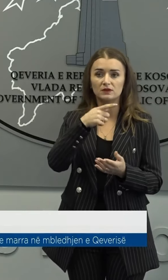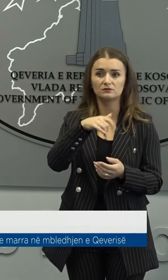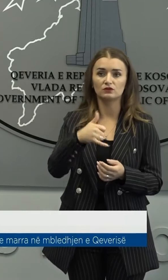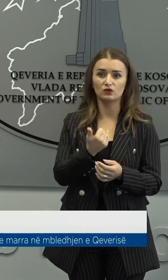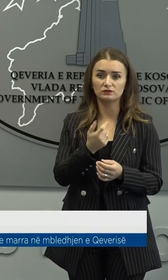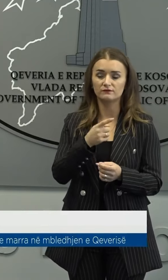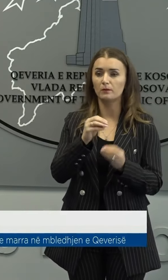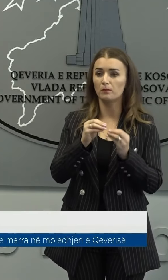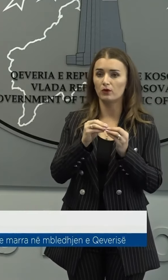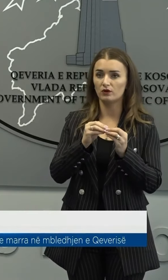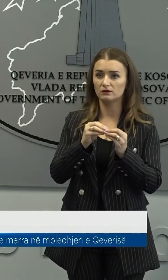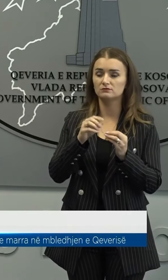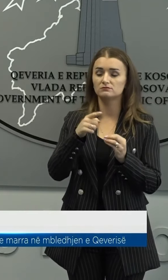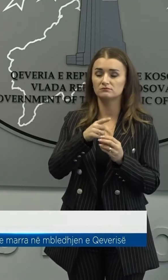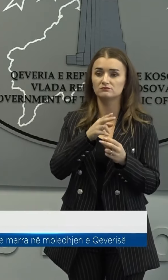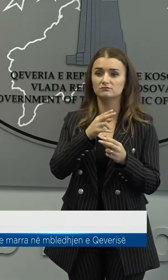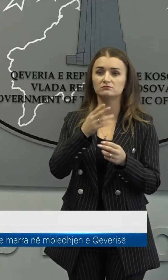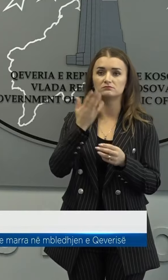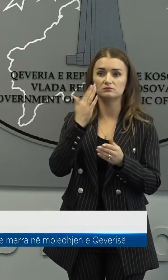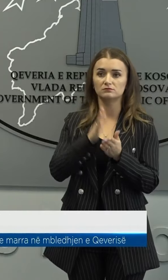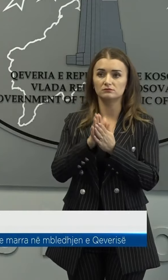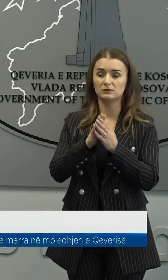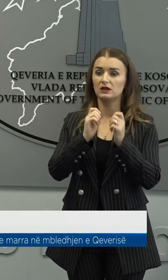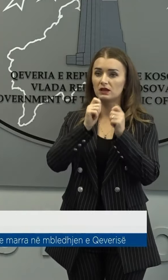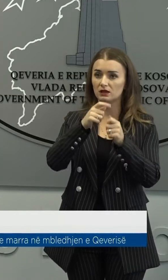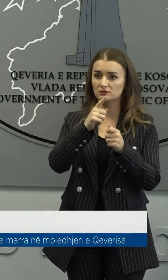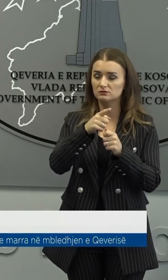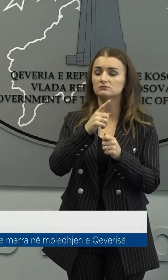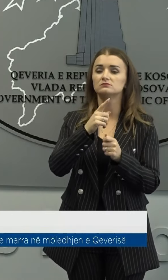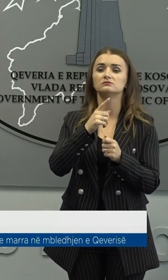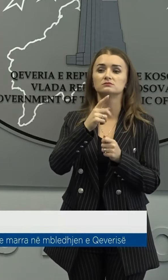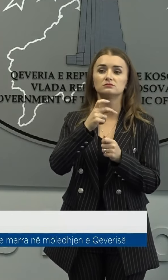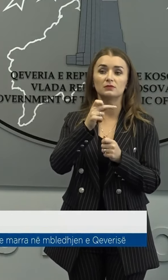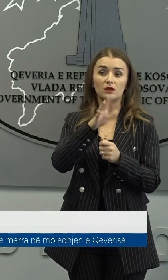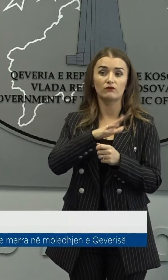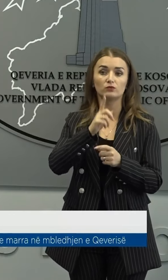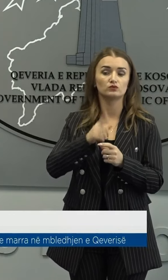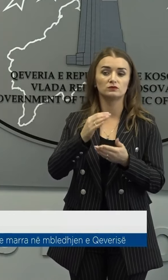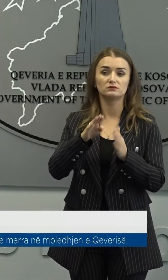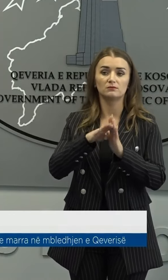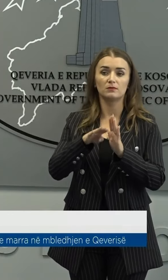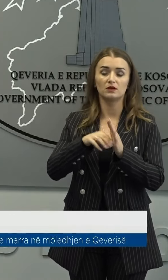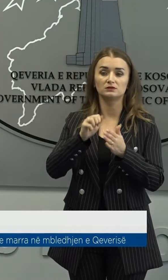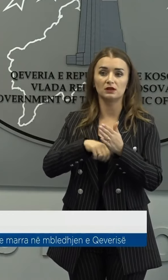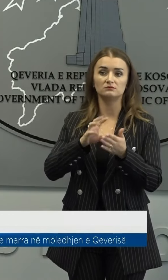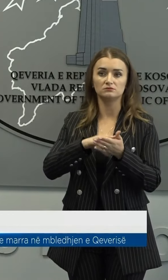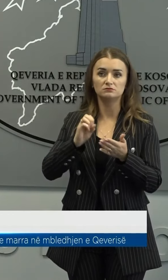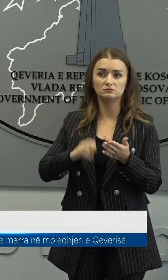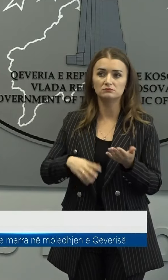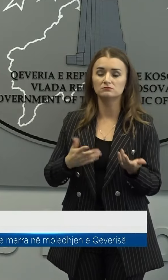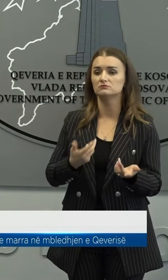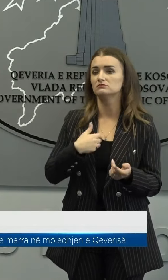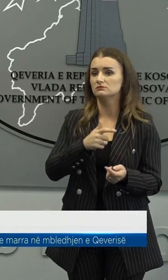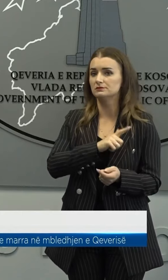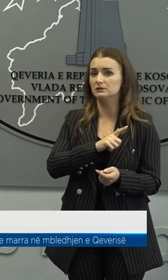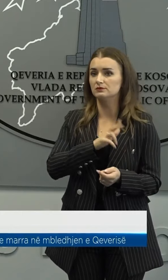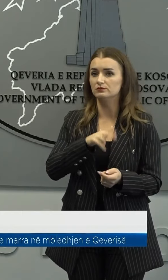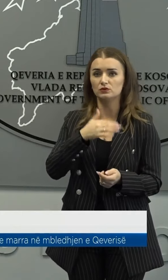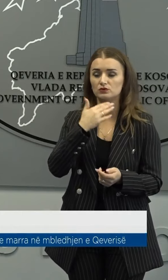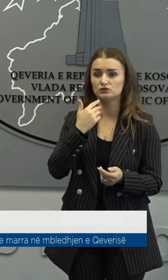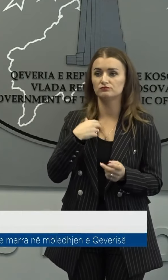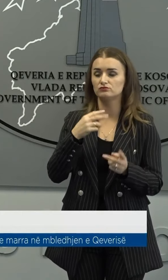kërkuar që masat të hiqen, për këtu nuk janë bërë ende, andaj masat e padrejta edhe të dëmshme janë bërë dhe absurde dhe ne